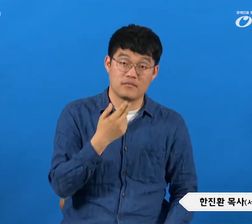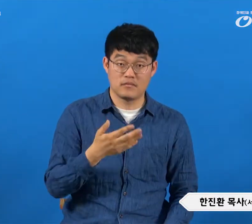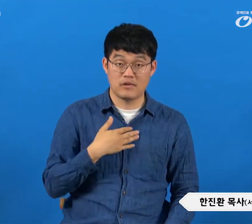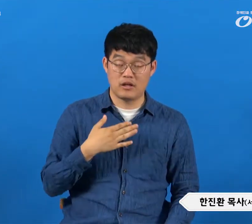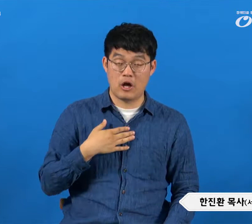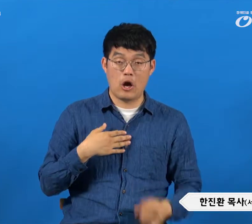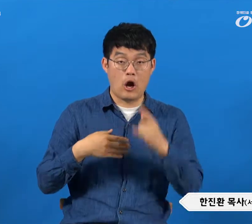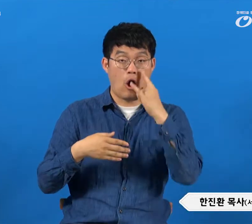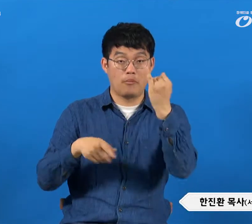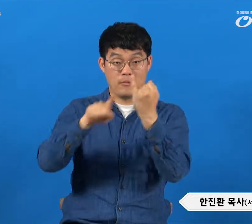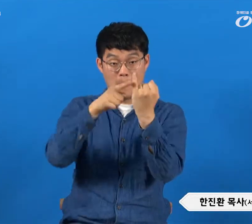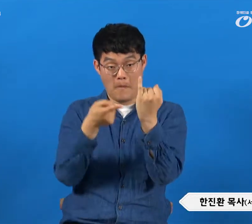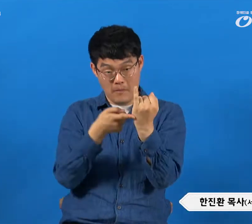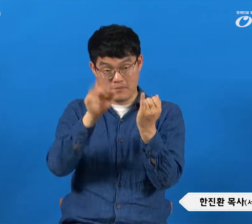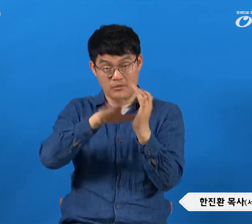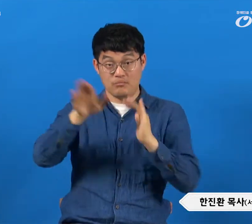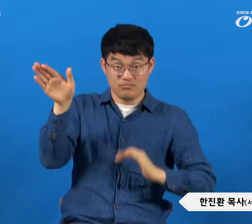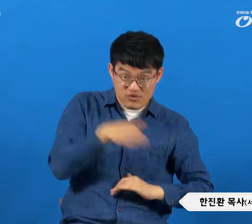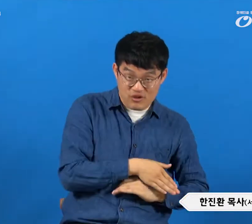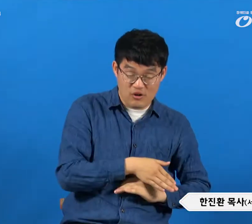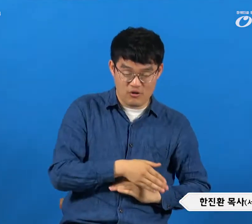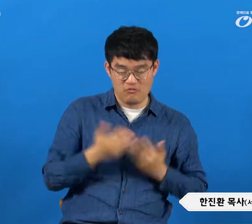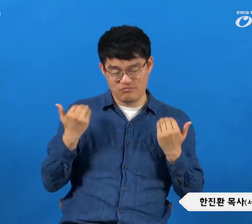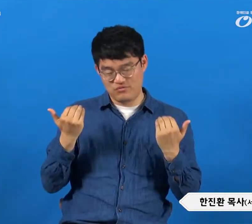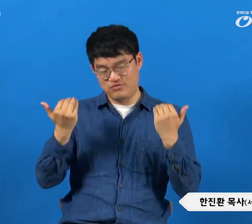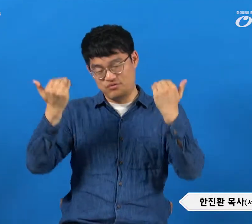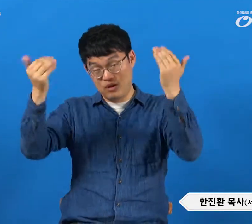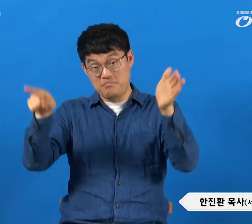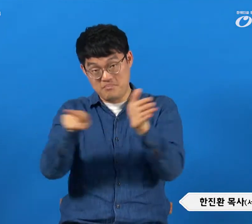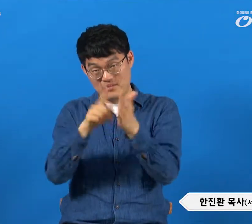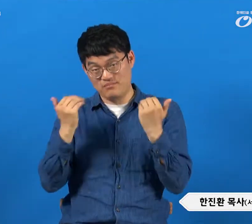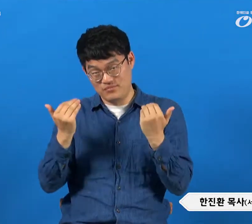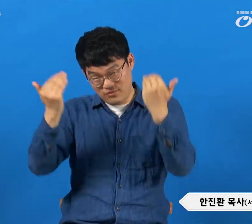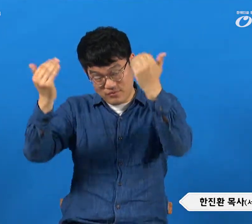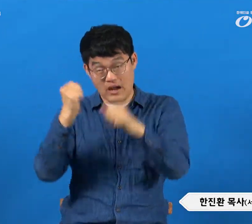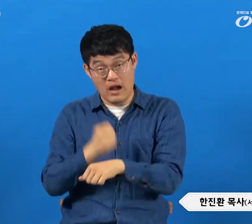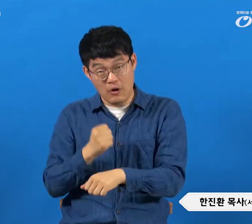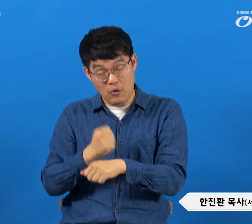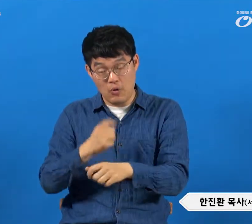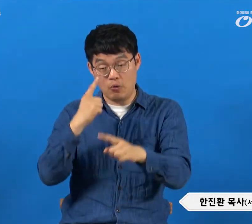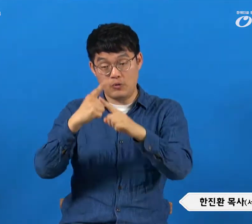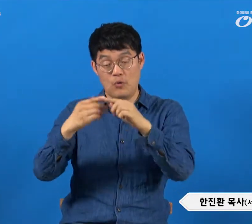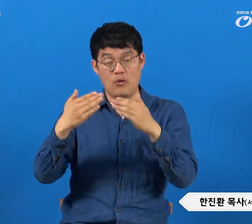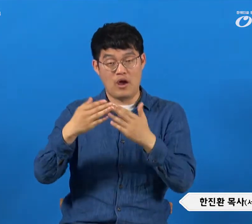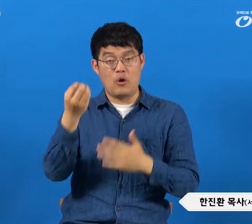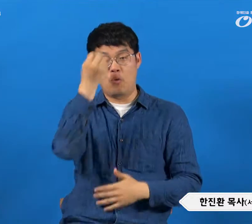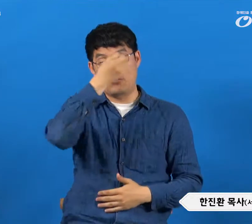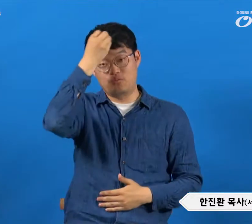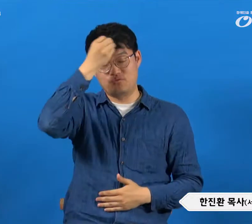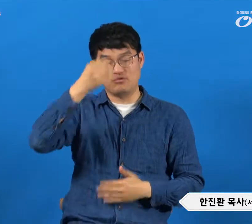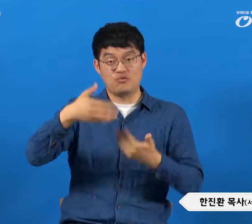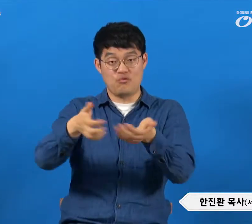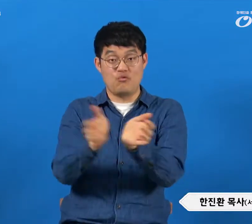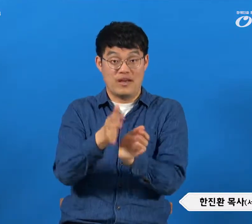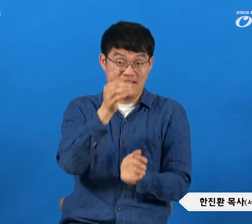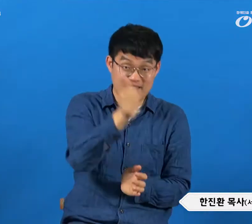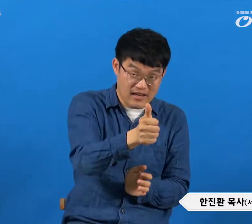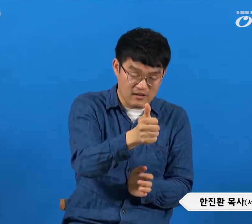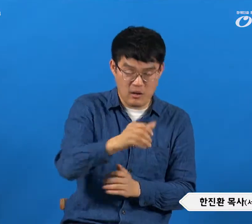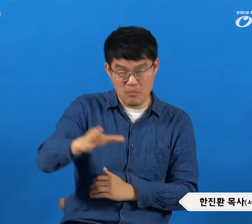고등부 회장도 했고 교회에서는 모범 학생이고 그랬지만 막상 저 자신은 구원의 확신이